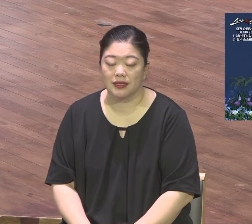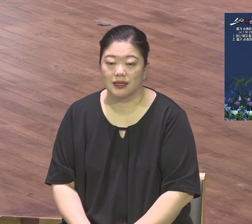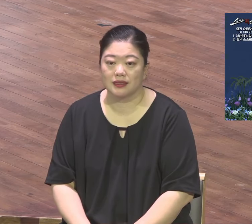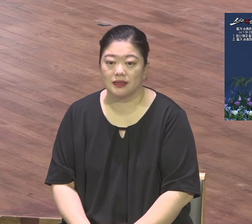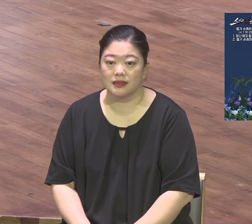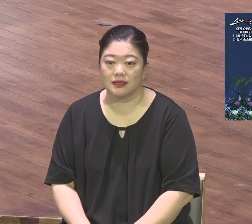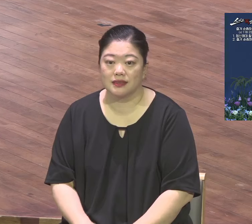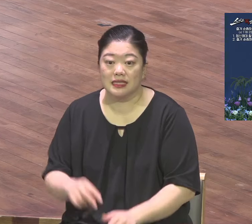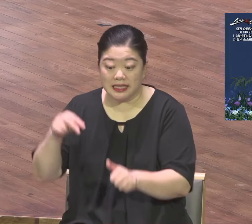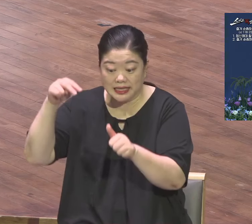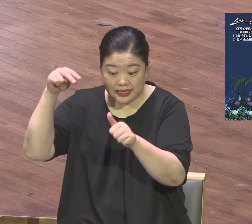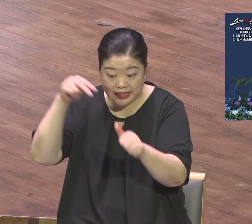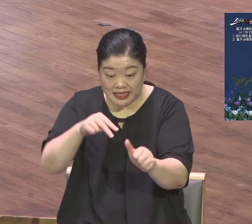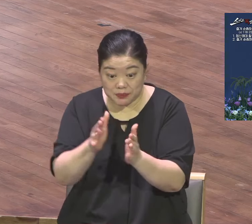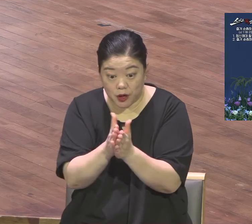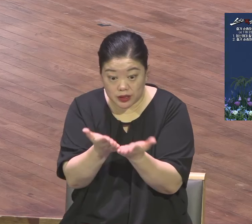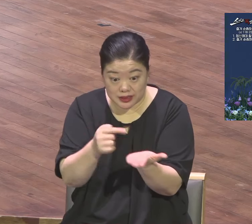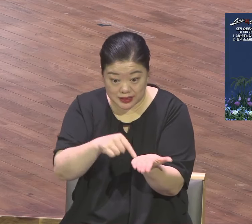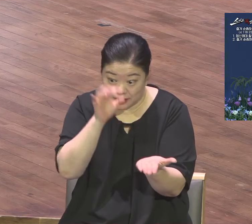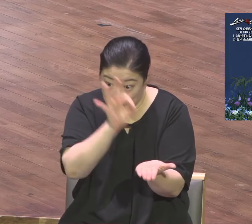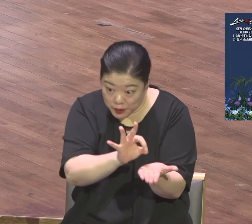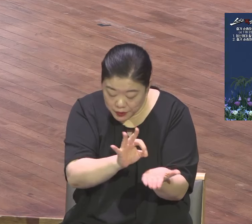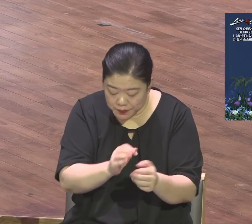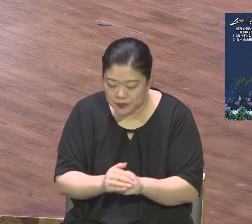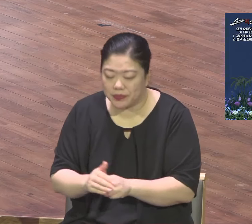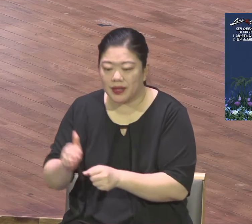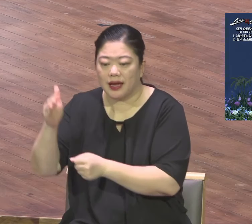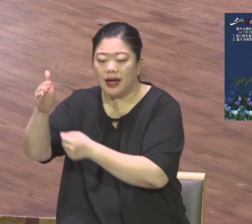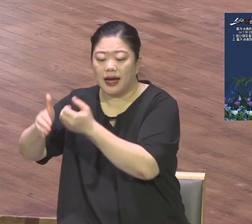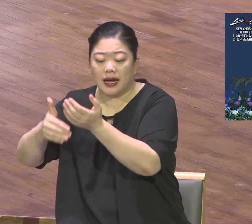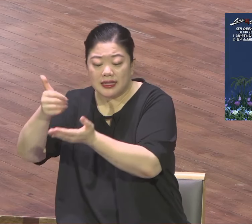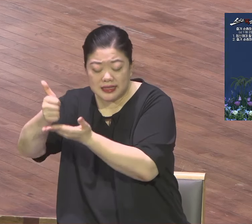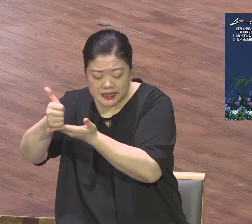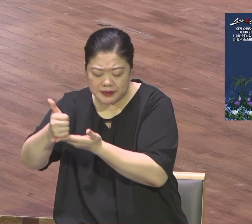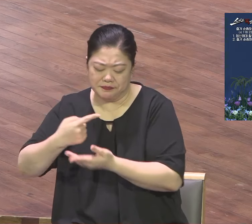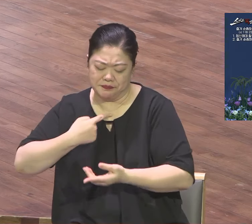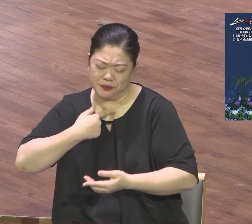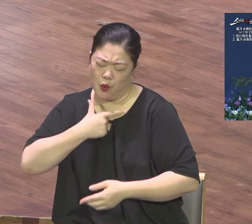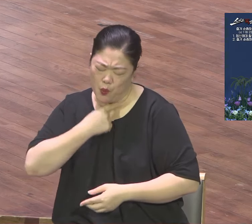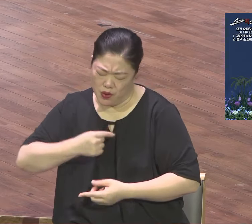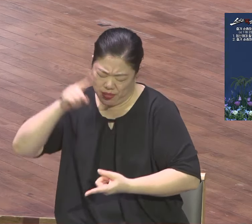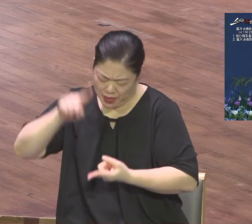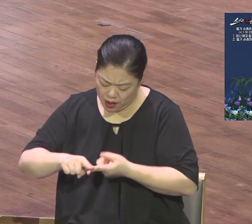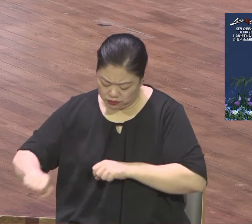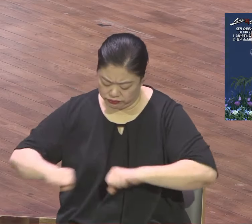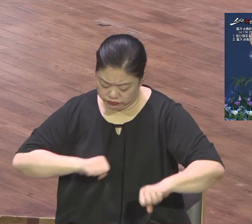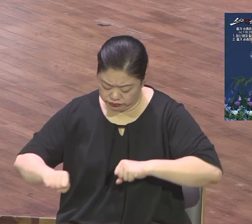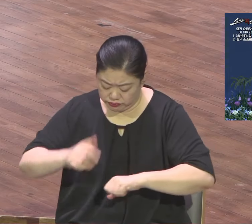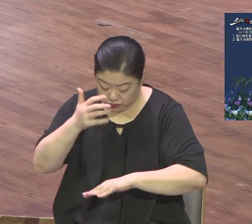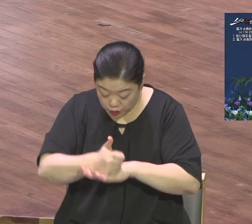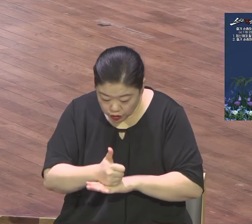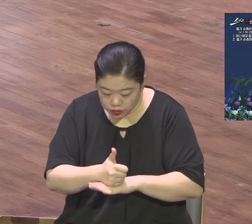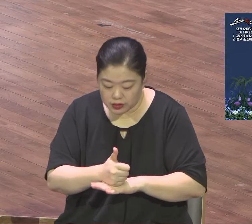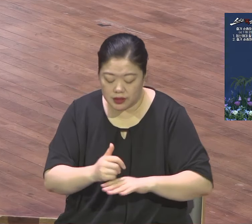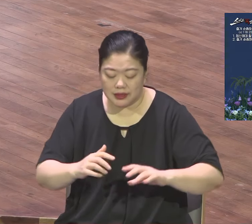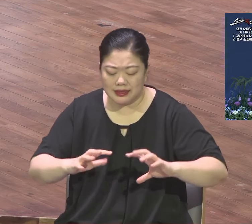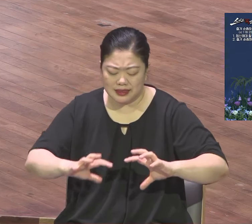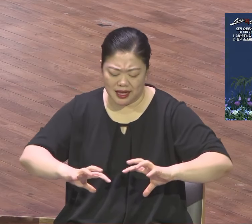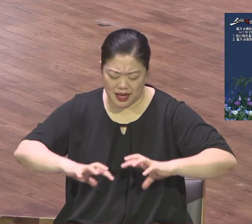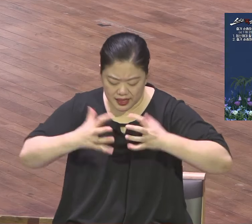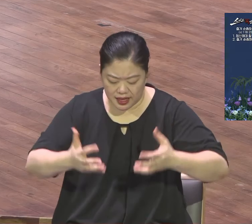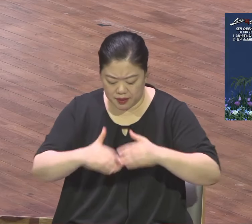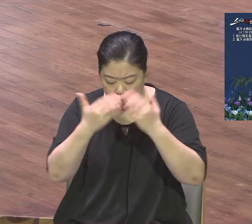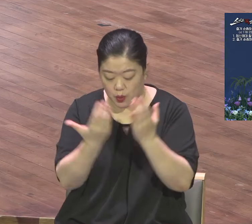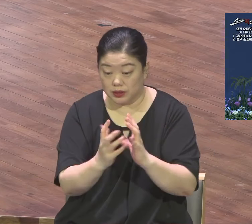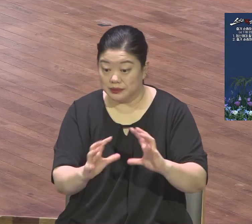세계 모든 민족 위에 뛰어나게 하실 것이라 그랬어요. 세계 모든 민족, 237 나라